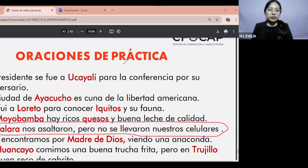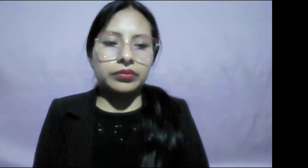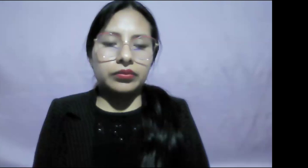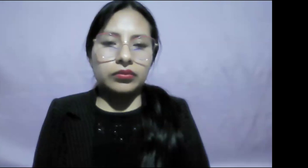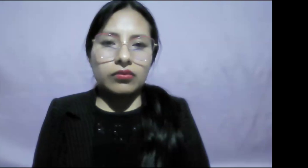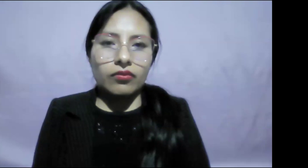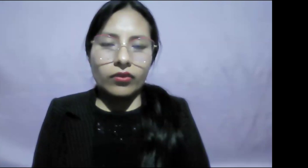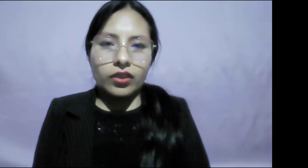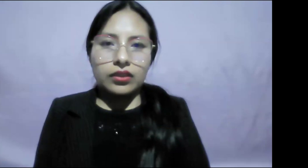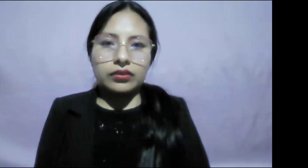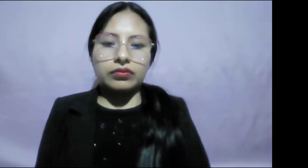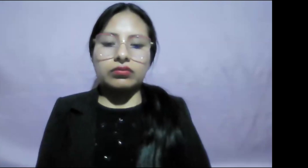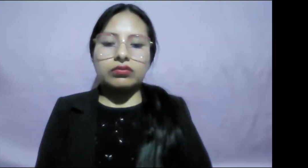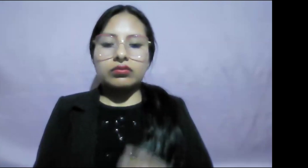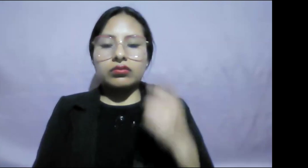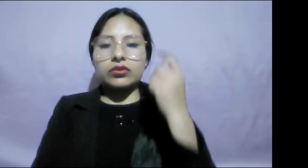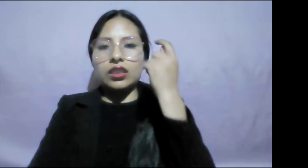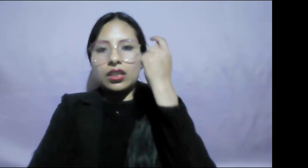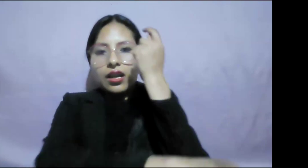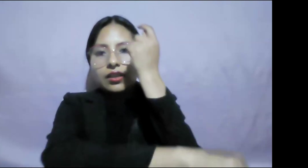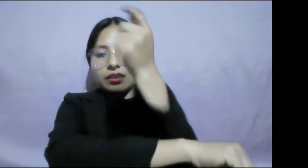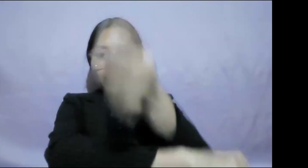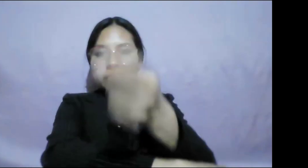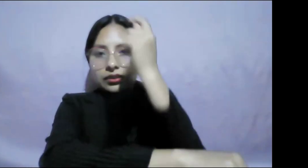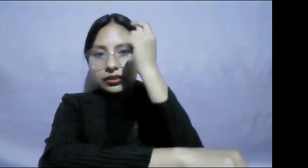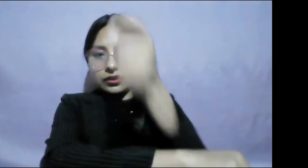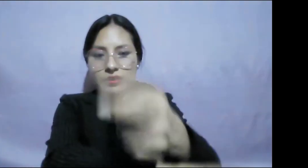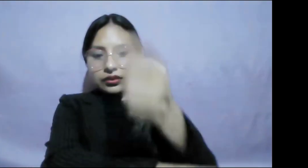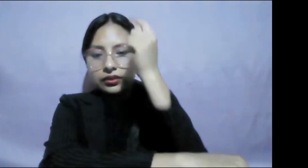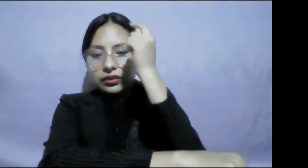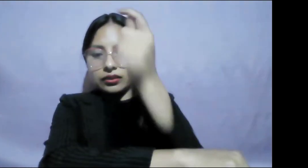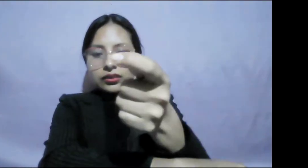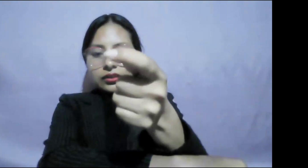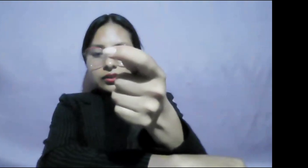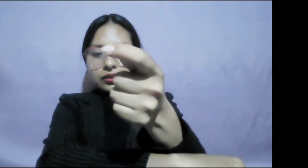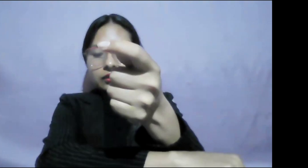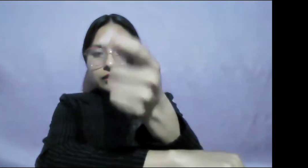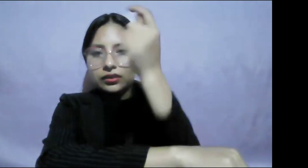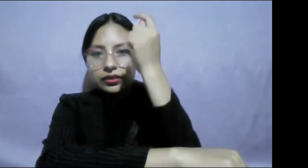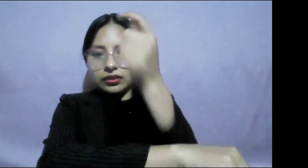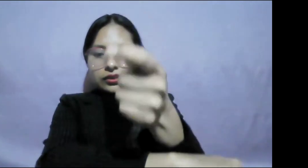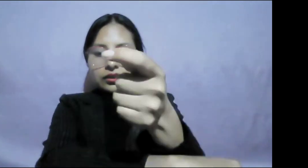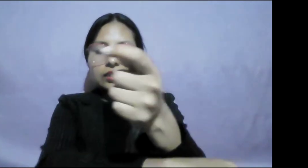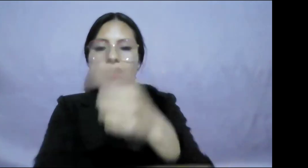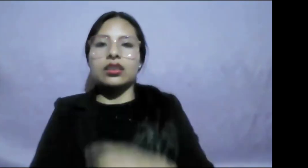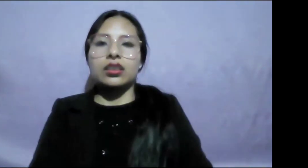lugares delincuencia está al pie del cañón no en